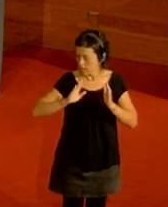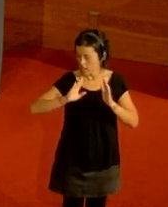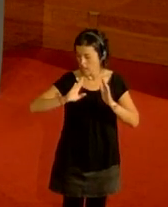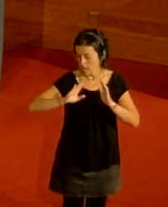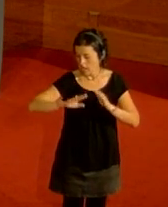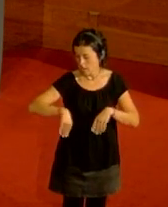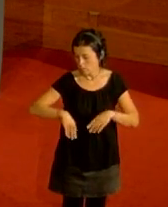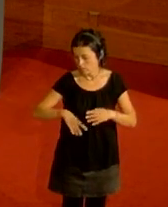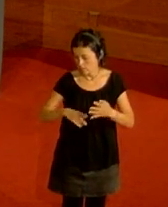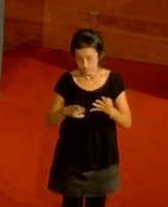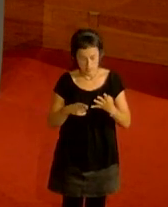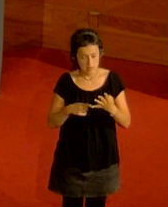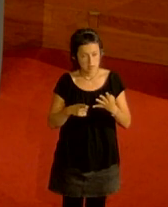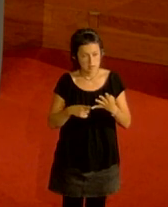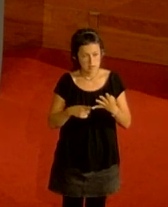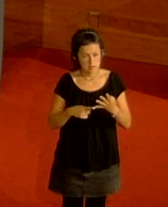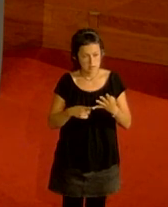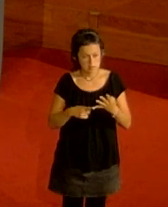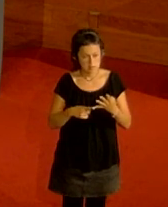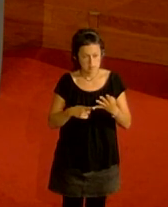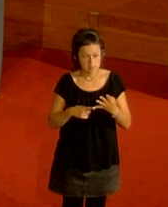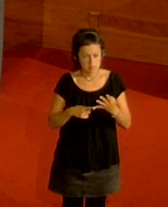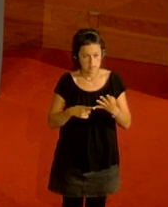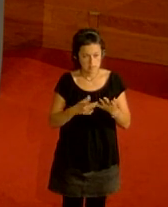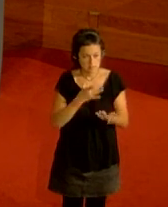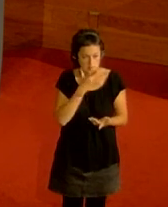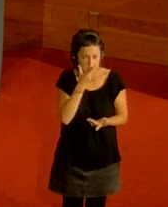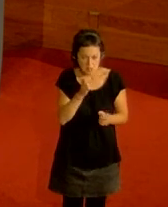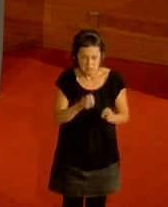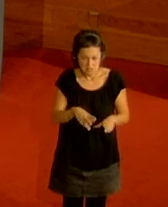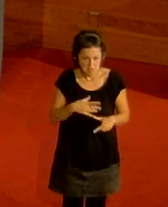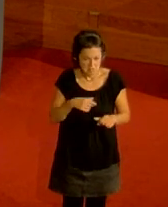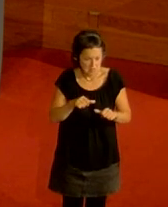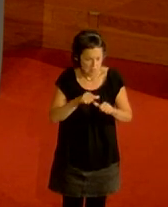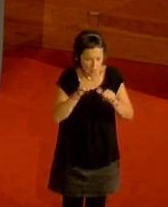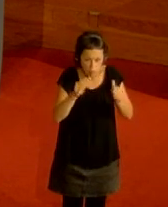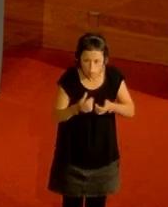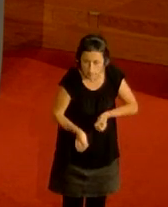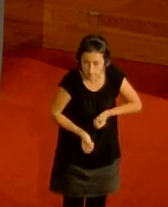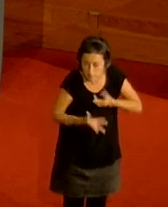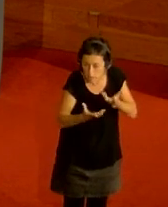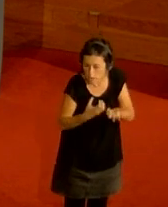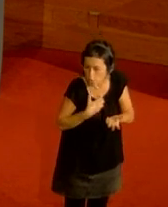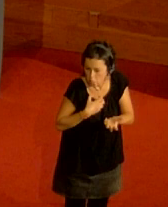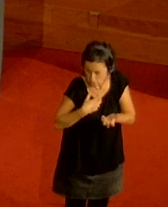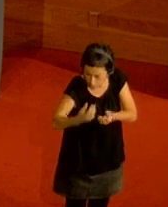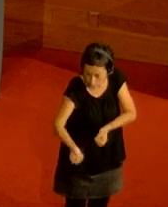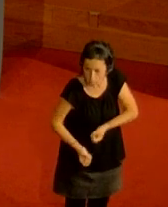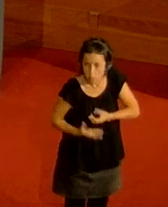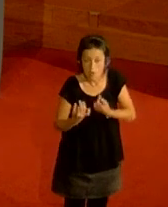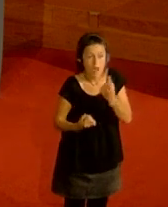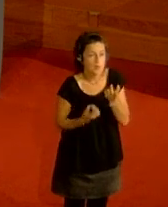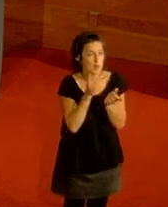complejos la posibilidad de expresar lo difícilmente expresable eso que a veces nos cuesta expresar con